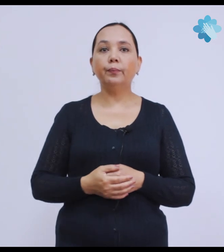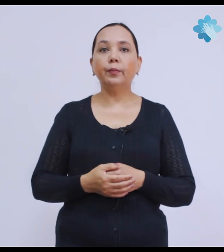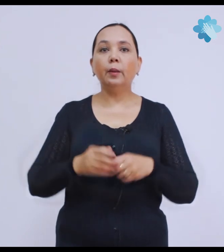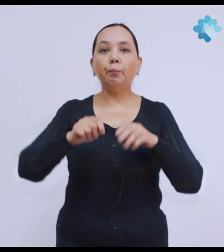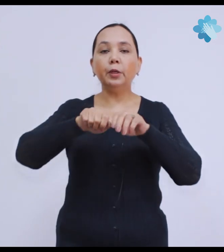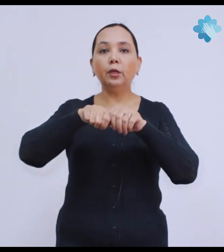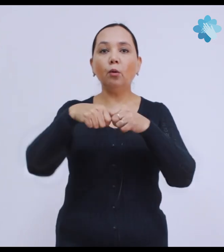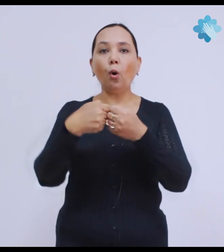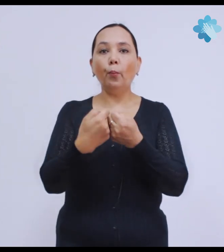перелом